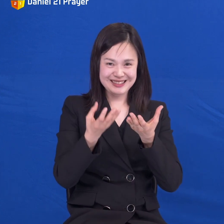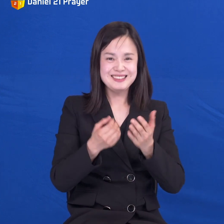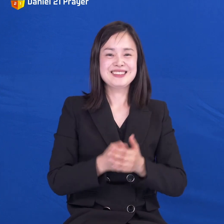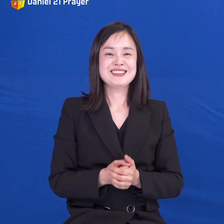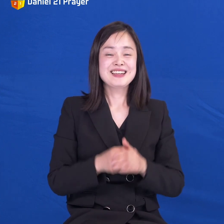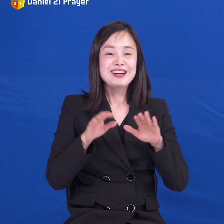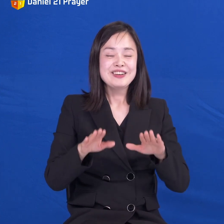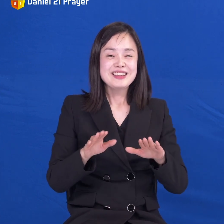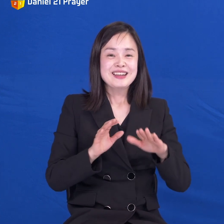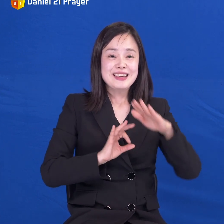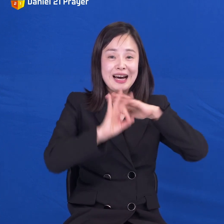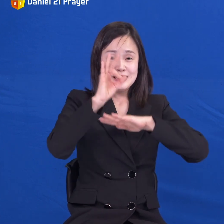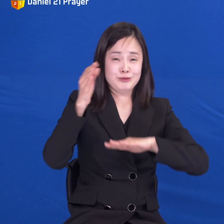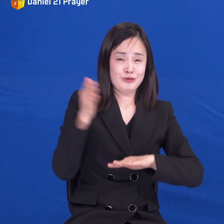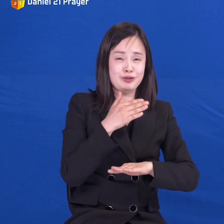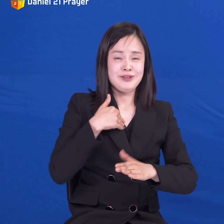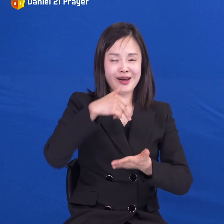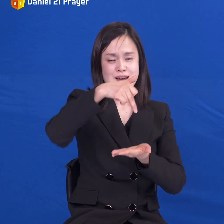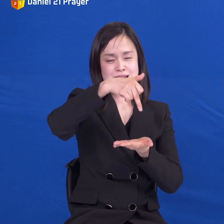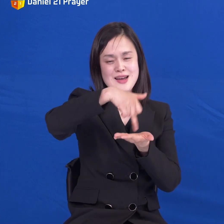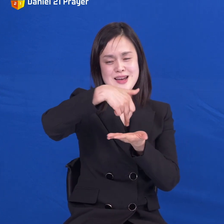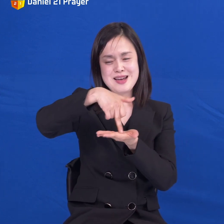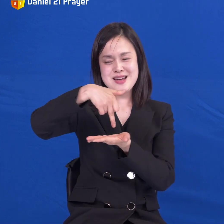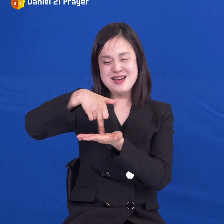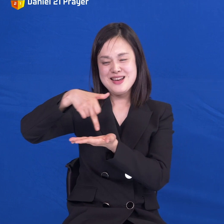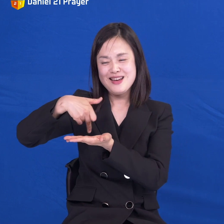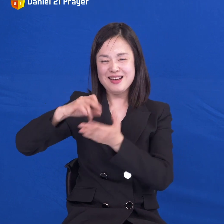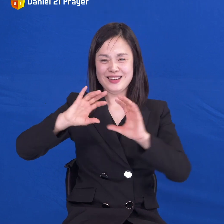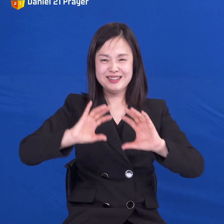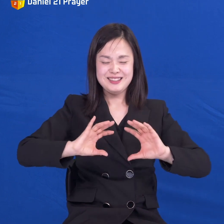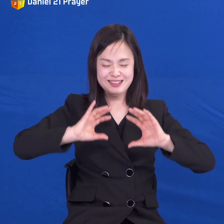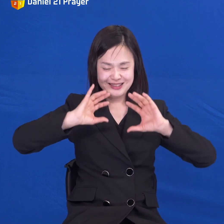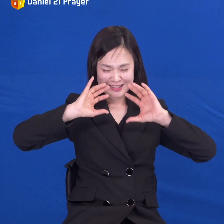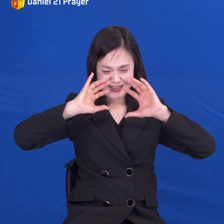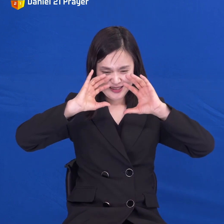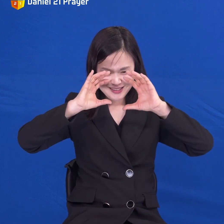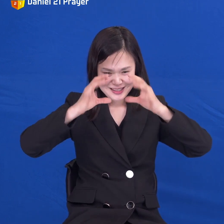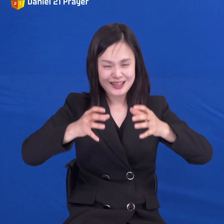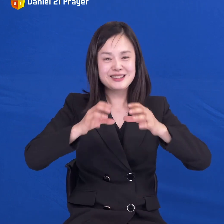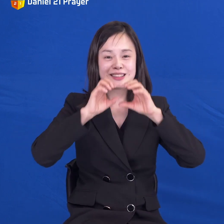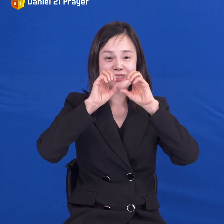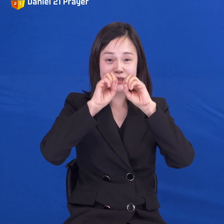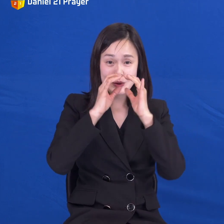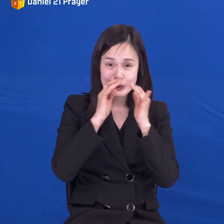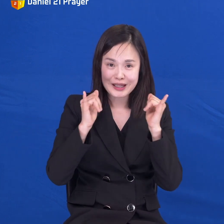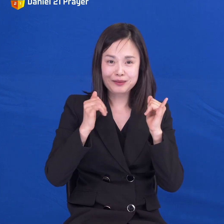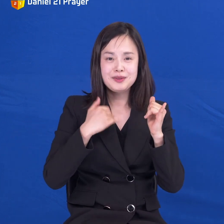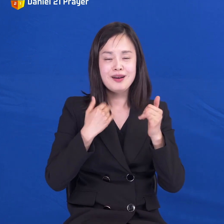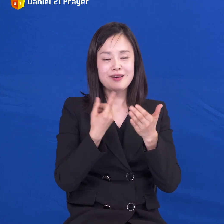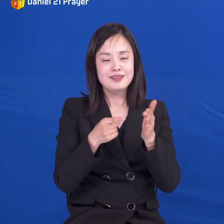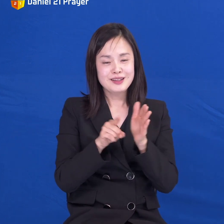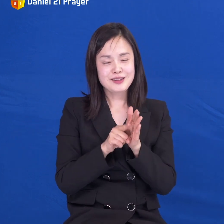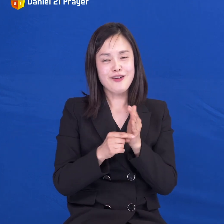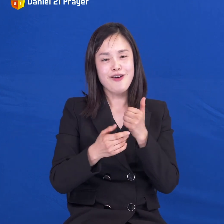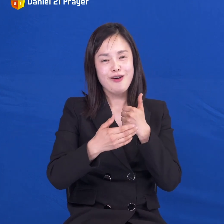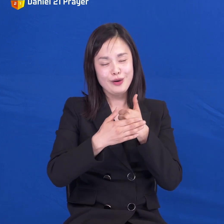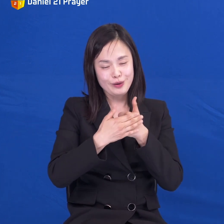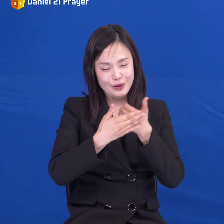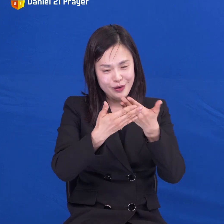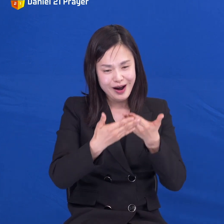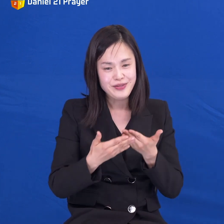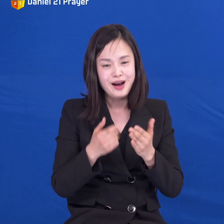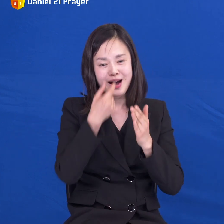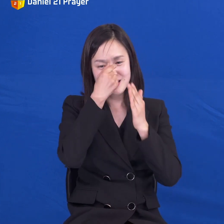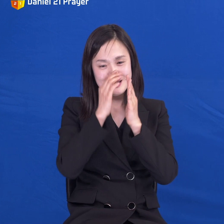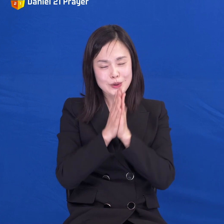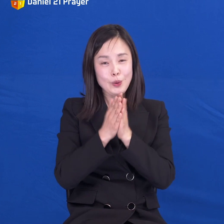났습니다. 전 세계에 있는 선교사님들이 격려한다, 기도한다, 희망의